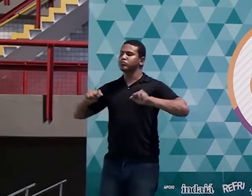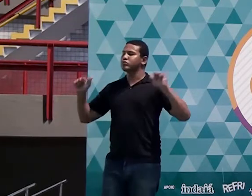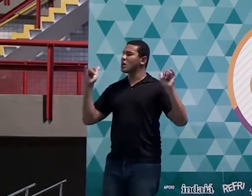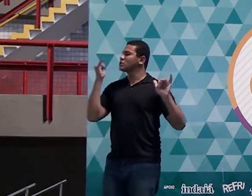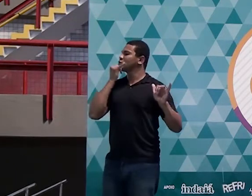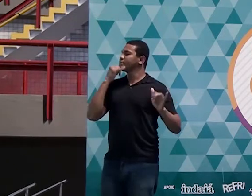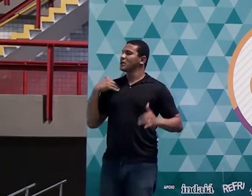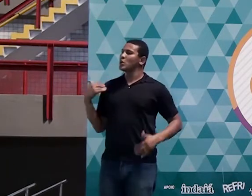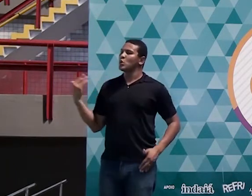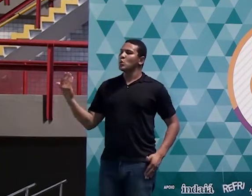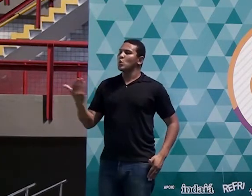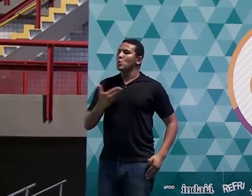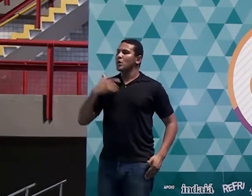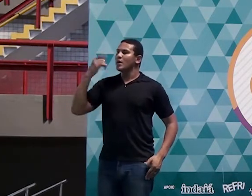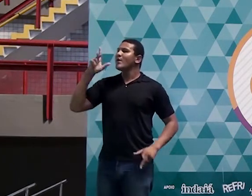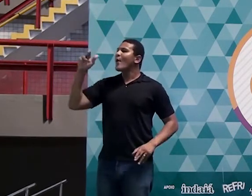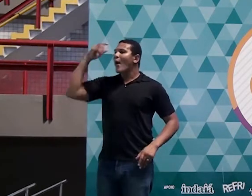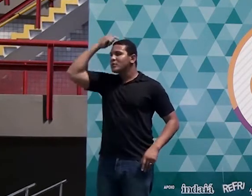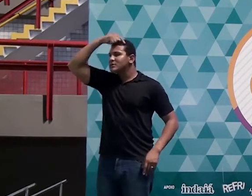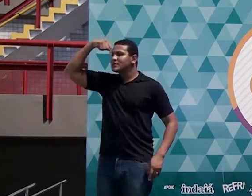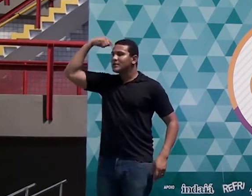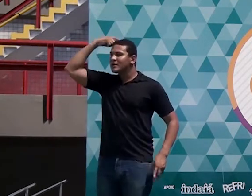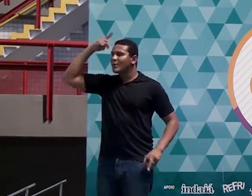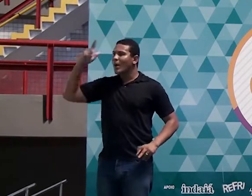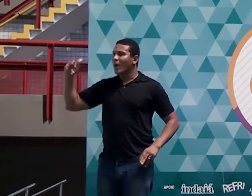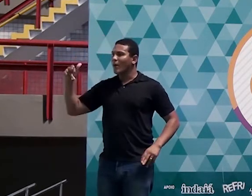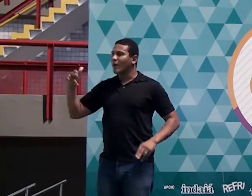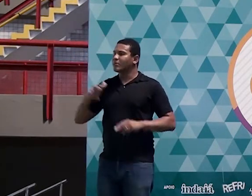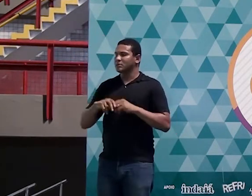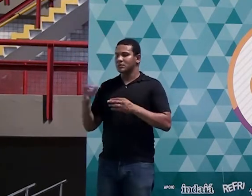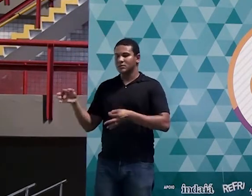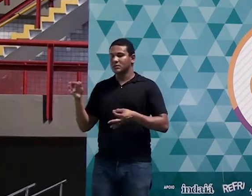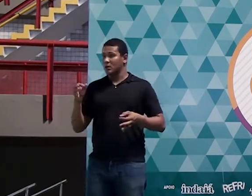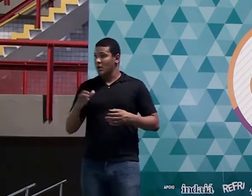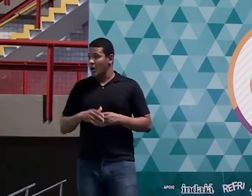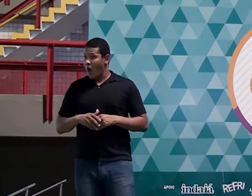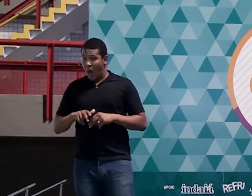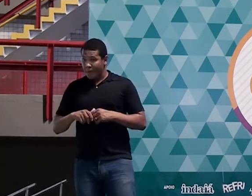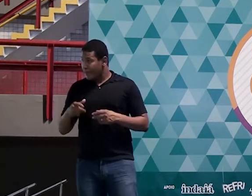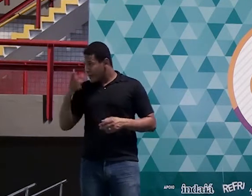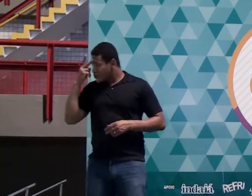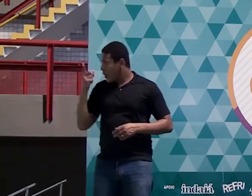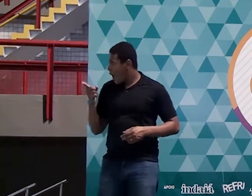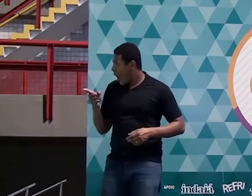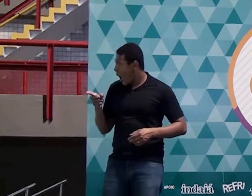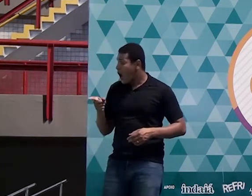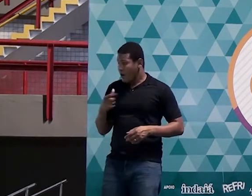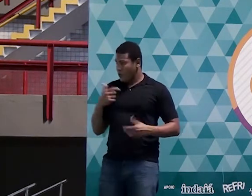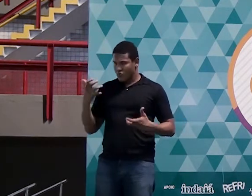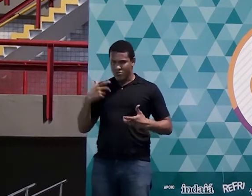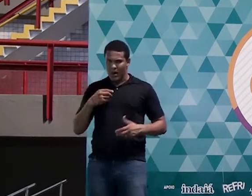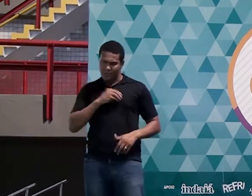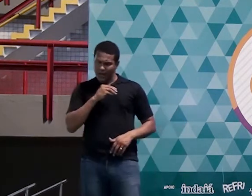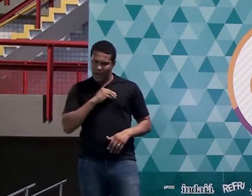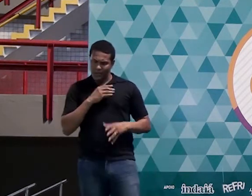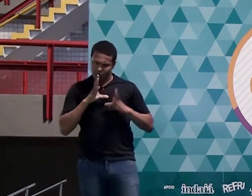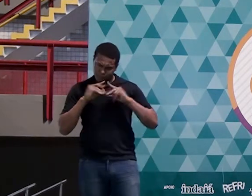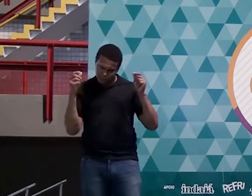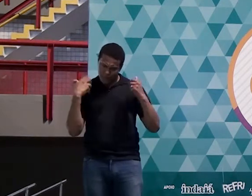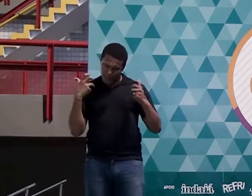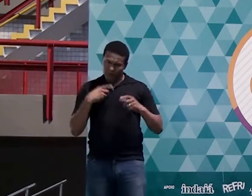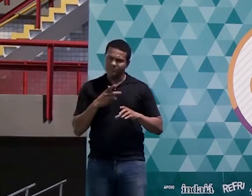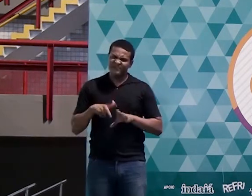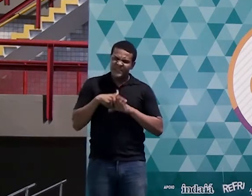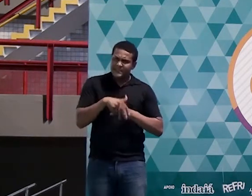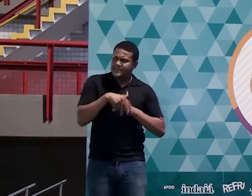Esse movimento cruzadista, ele envolve vários motivos. Tinha gente que foi para as cruzadas atrás do perdão dos pecados.